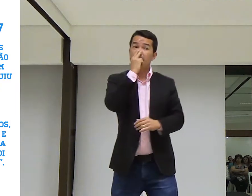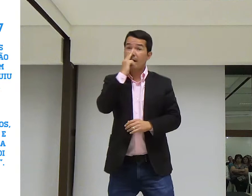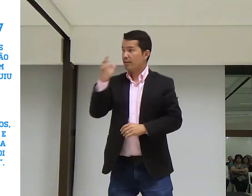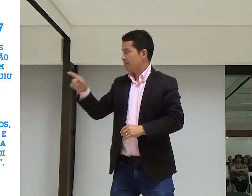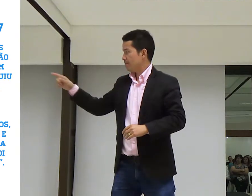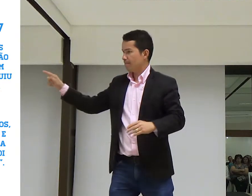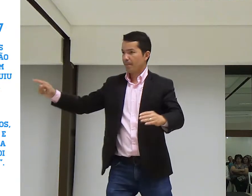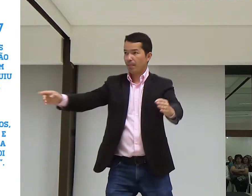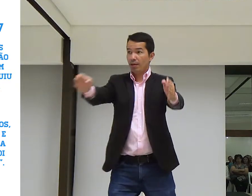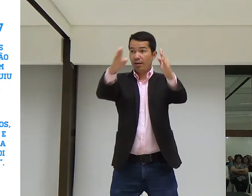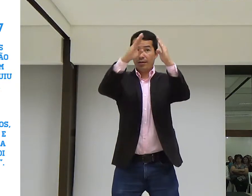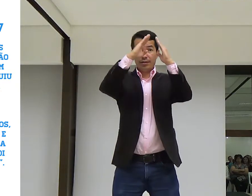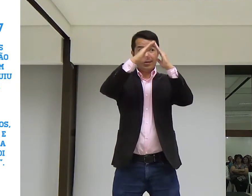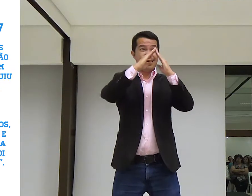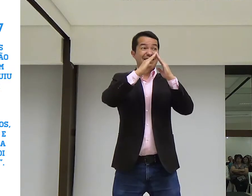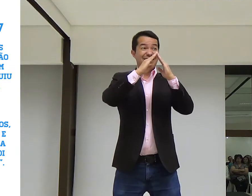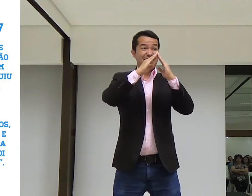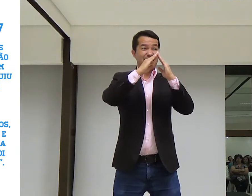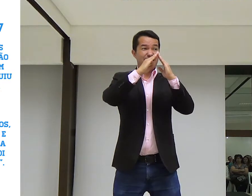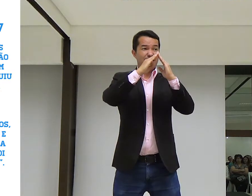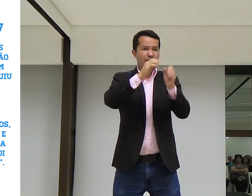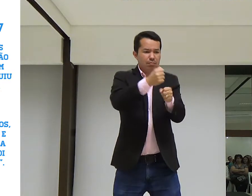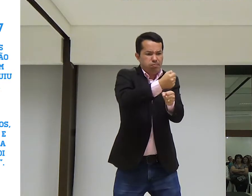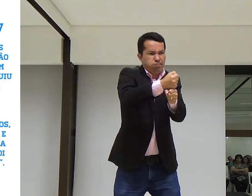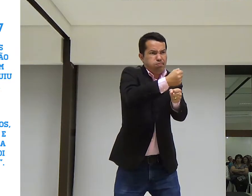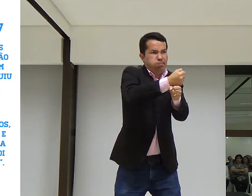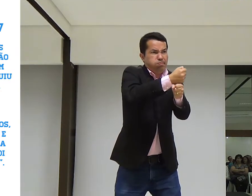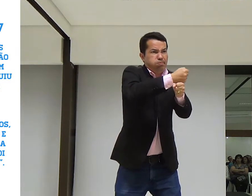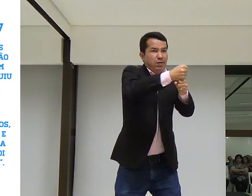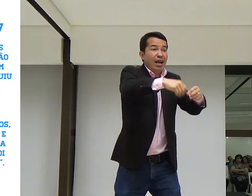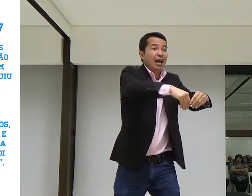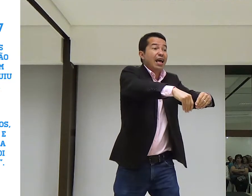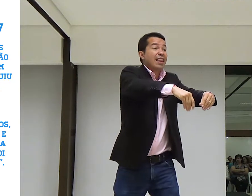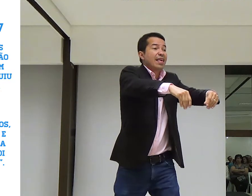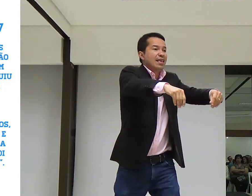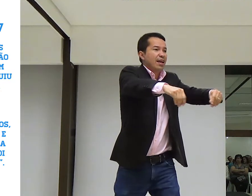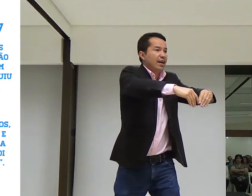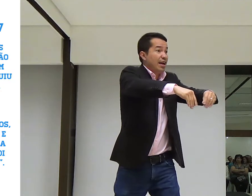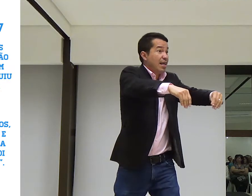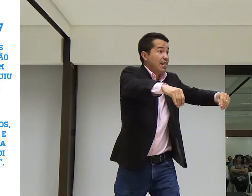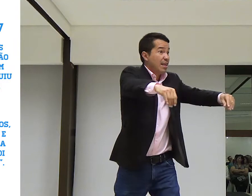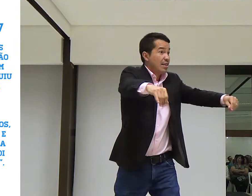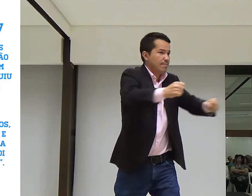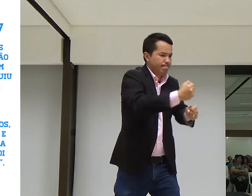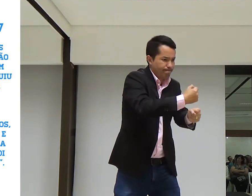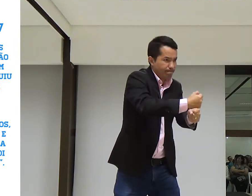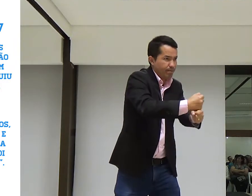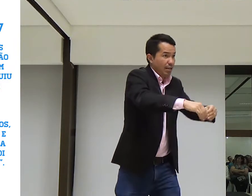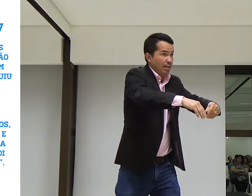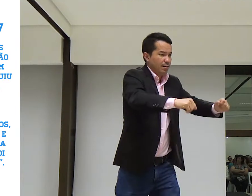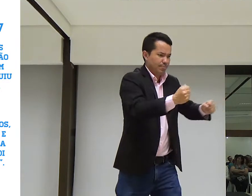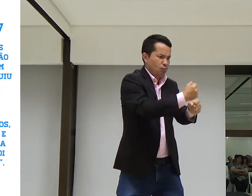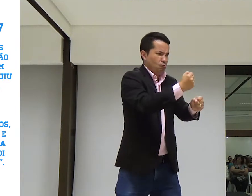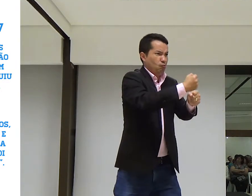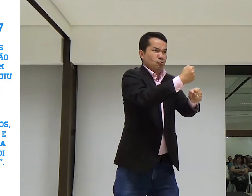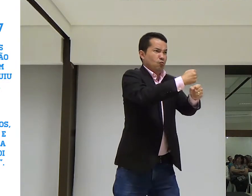ela, então, o que acontece? Aquela casa, ela está construída sobre uma areia. Sim,